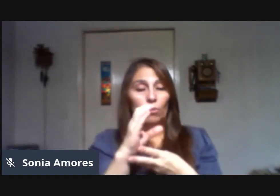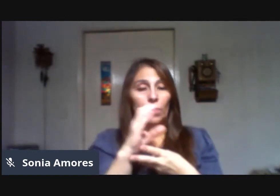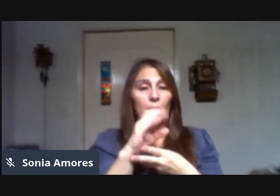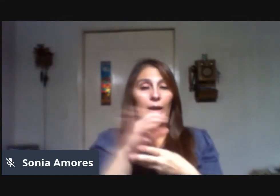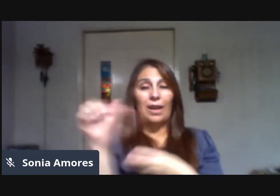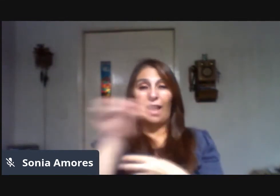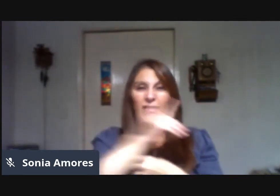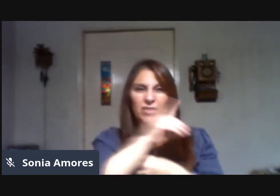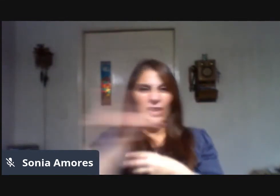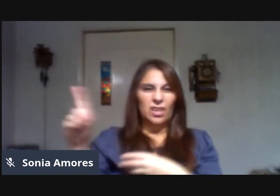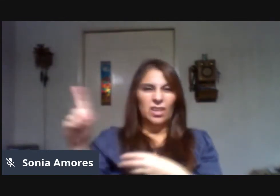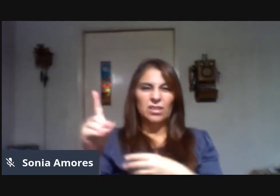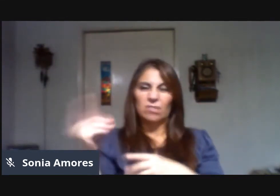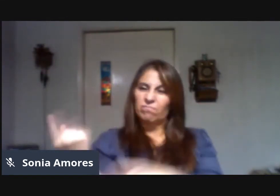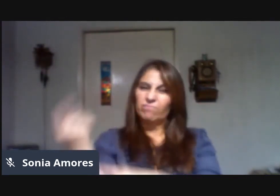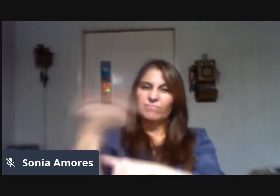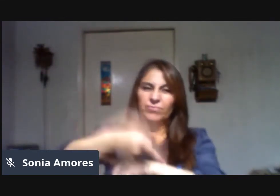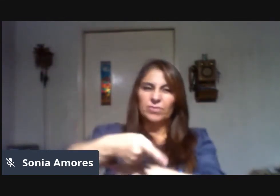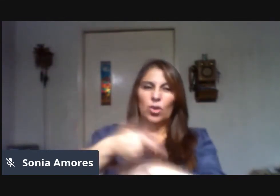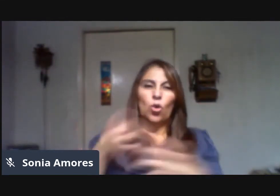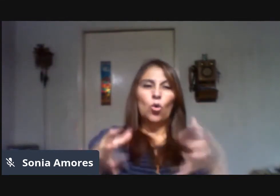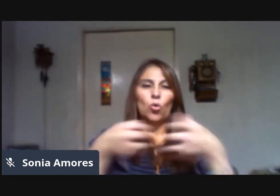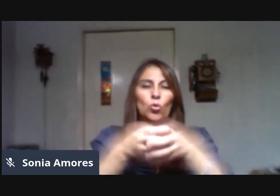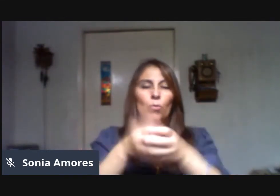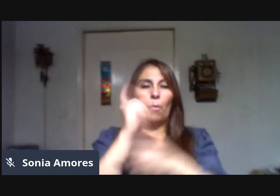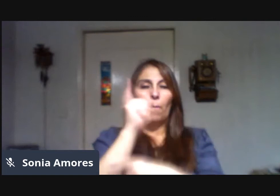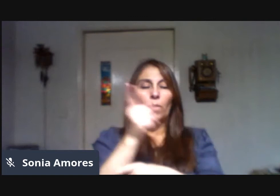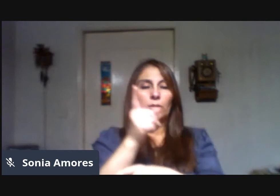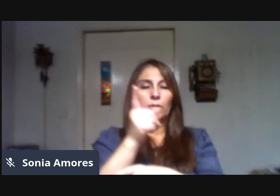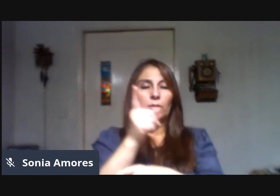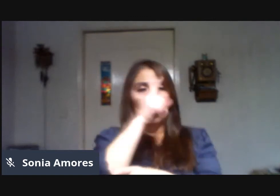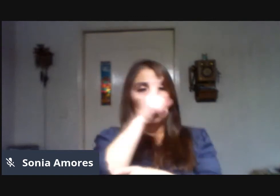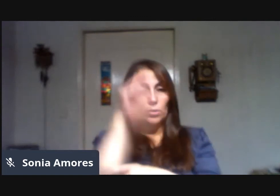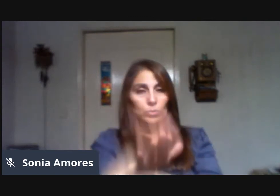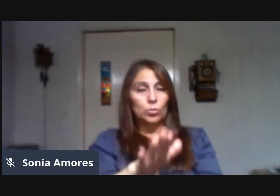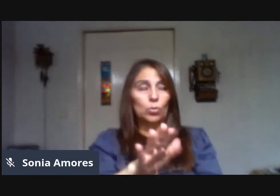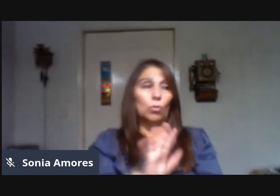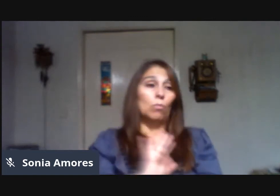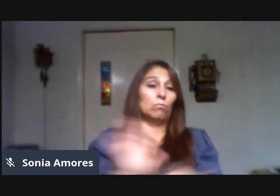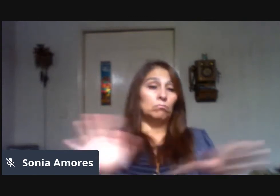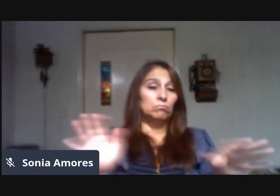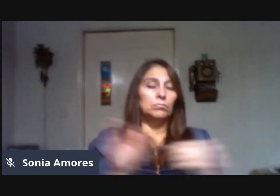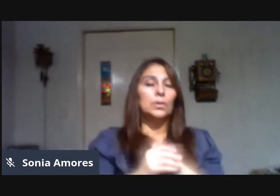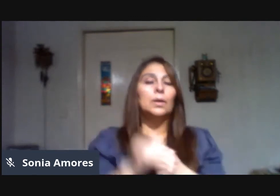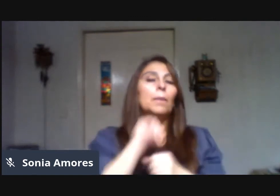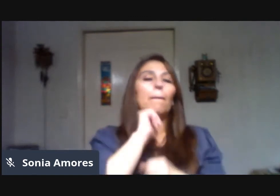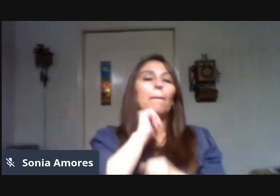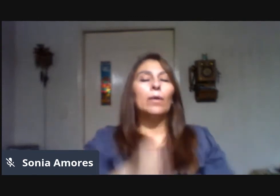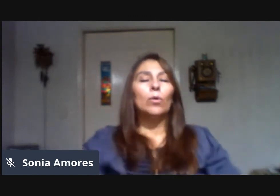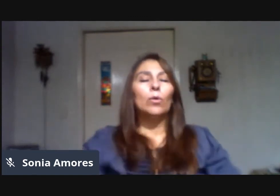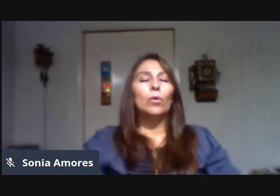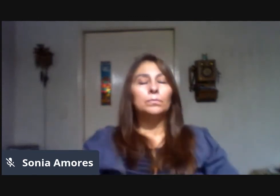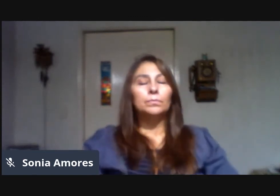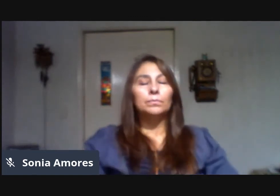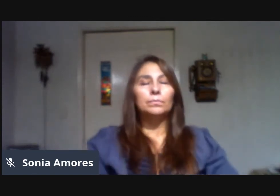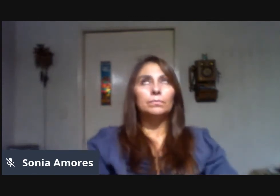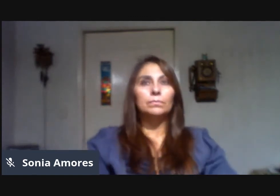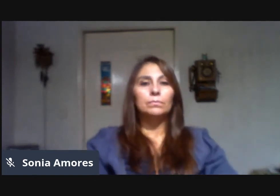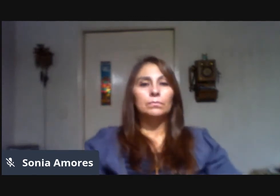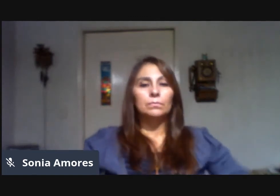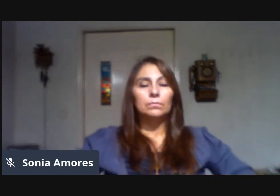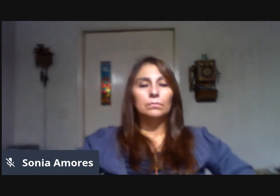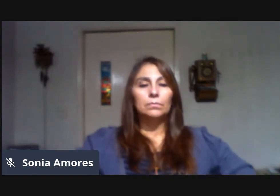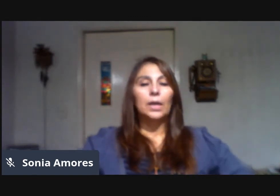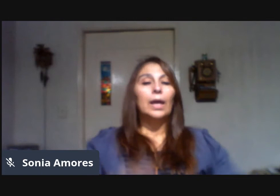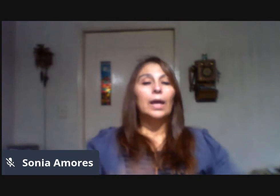un partido de gobierno, sin qué decir de el papel de Ecuador,